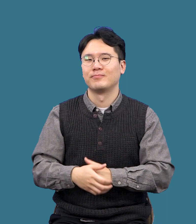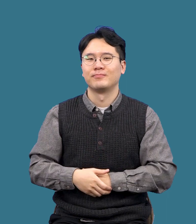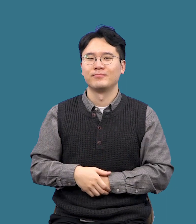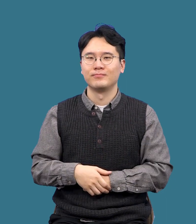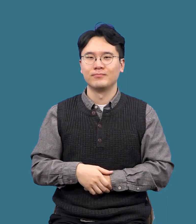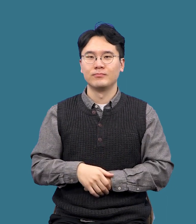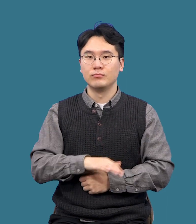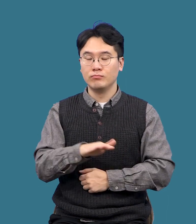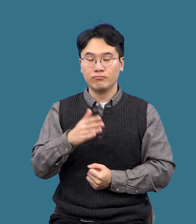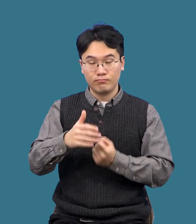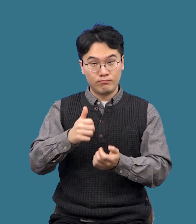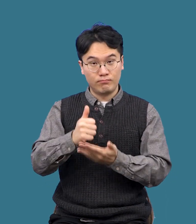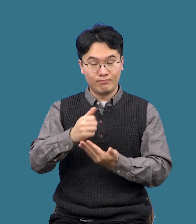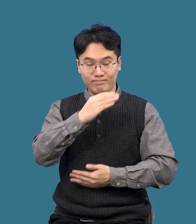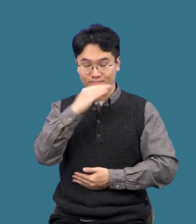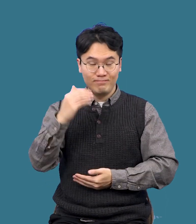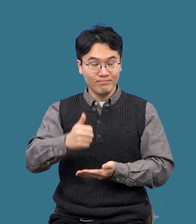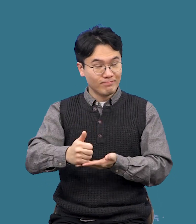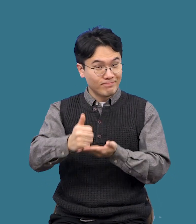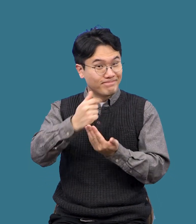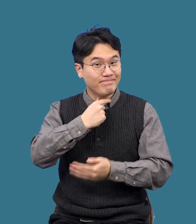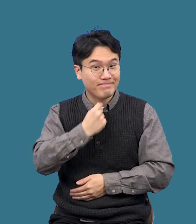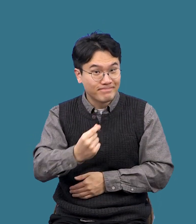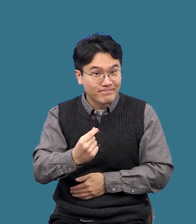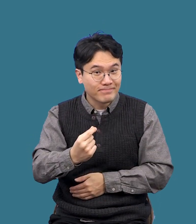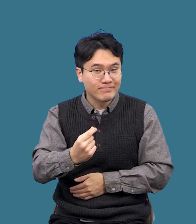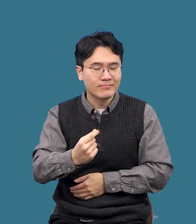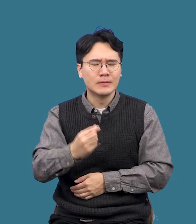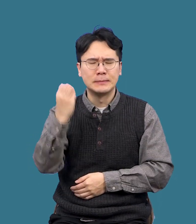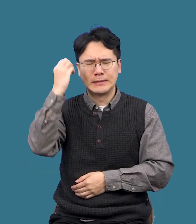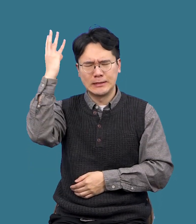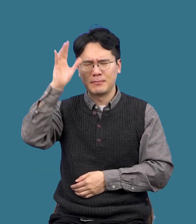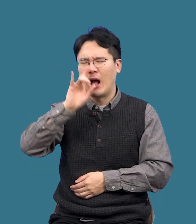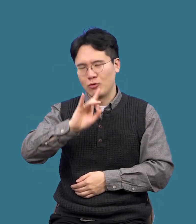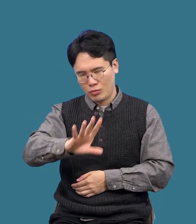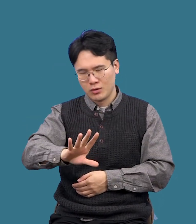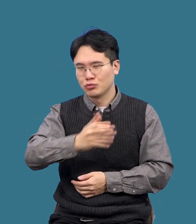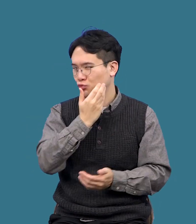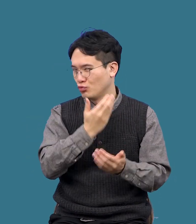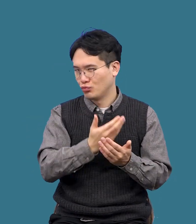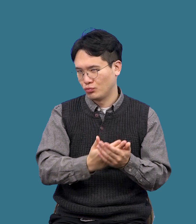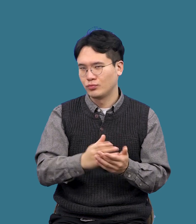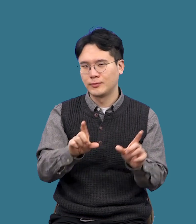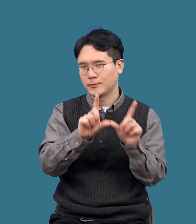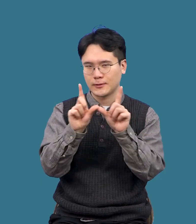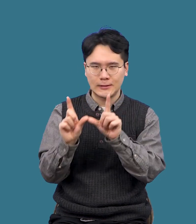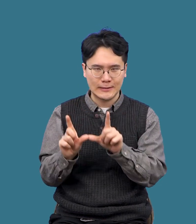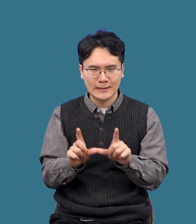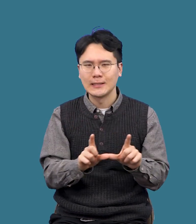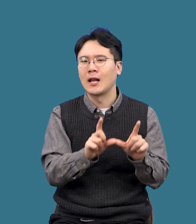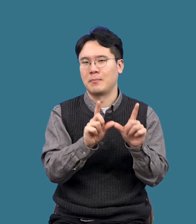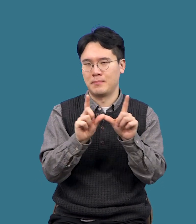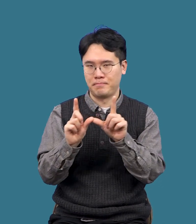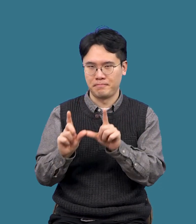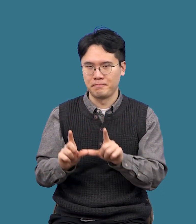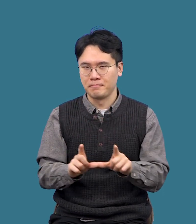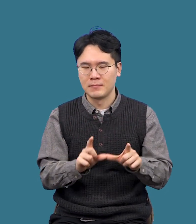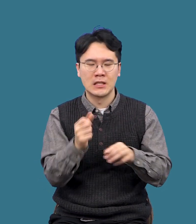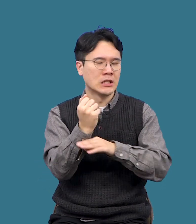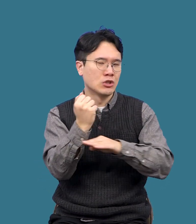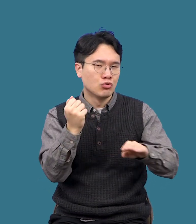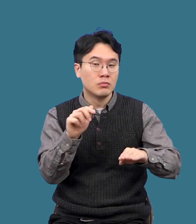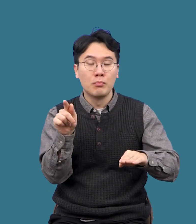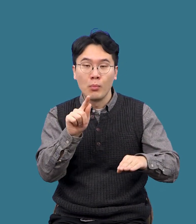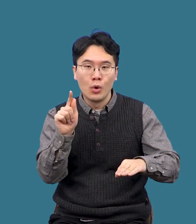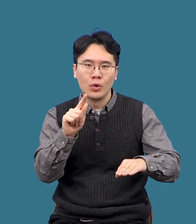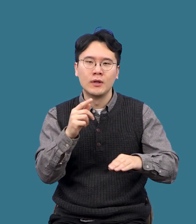우리가 하나님을 제대로 섬기고자 한다면 잊지 말아야 할 중요한 삶의 원리, 그것이 대속의 원리라는 것입니다. 대속의